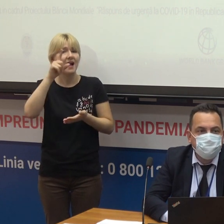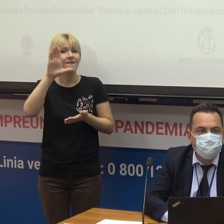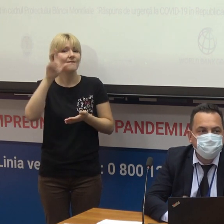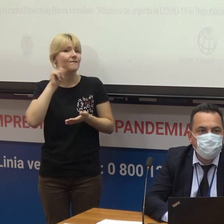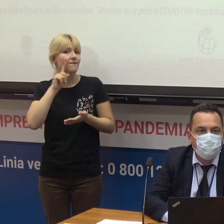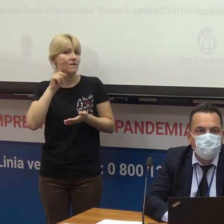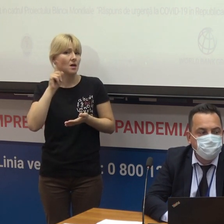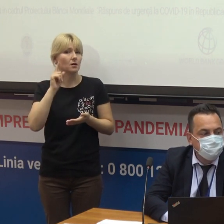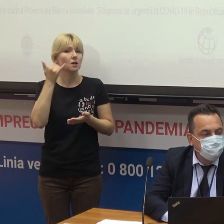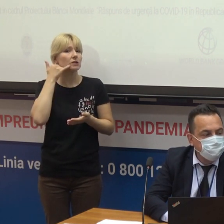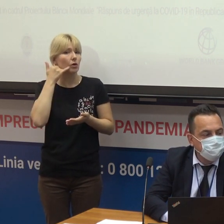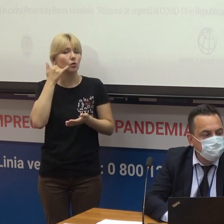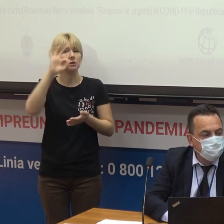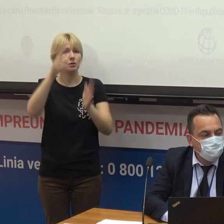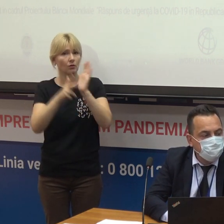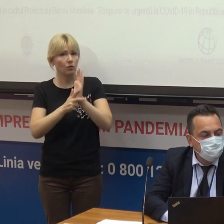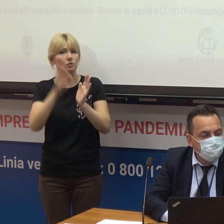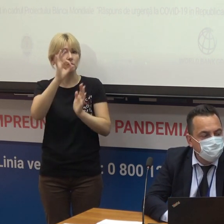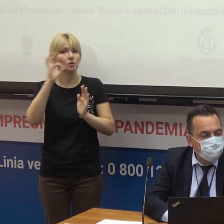la numărul de telefon